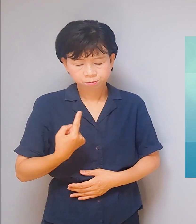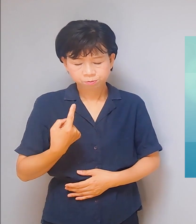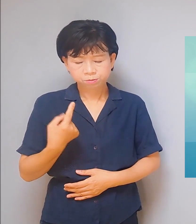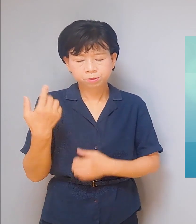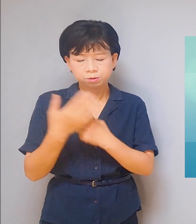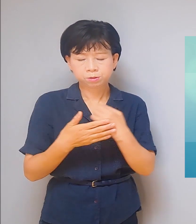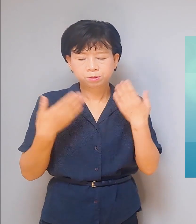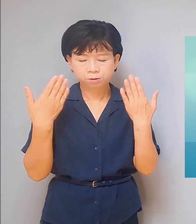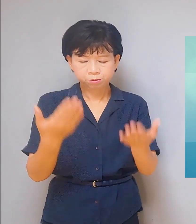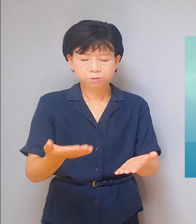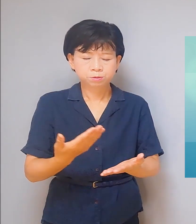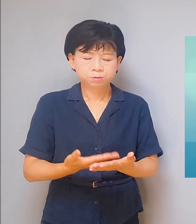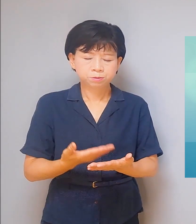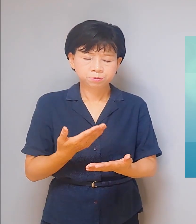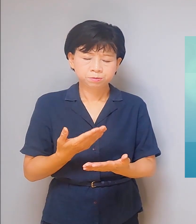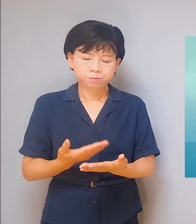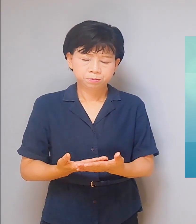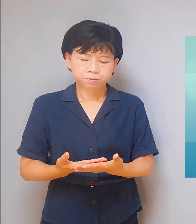은혜를 더하여 주옵소서.